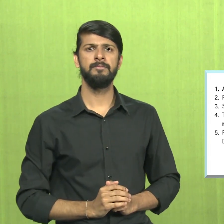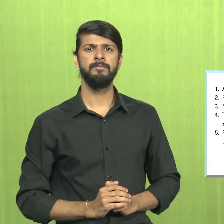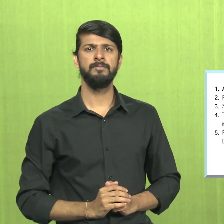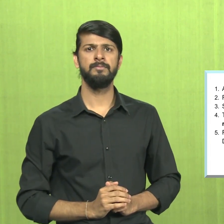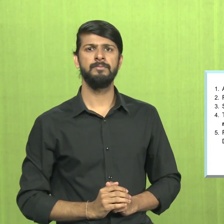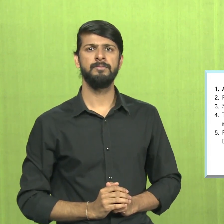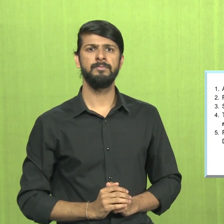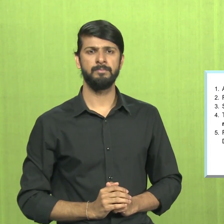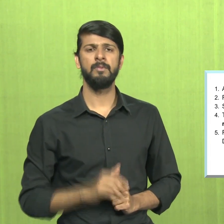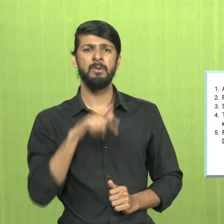झाल